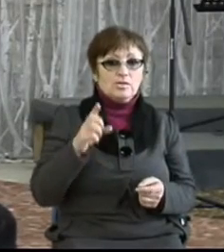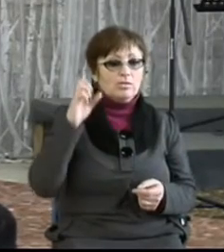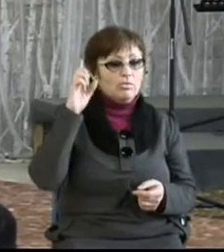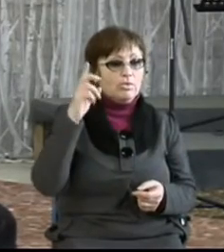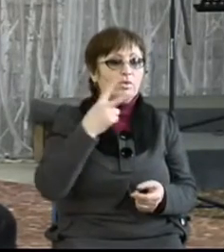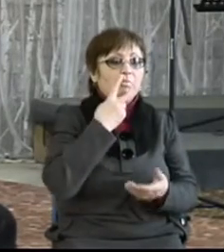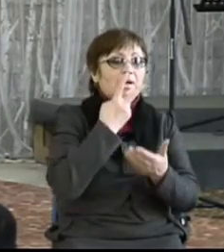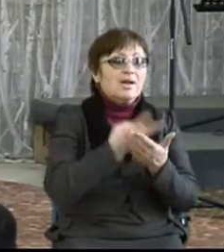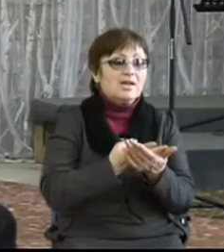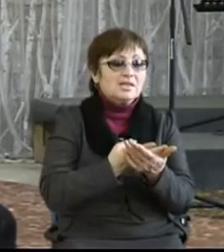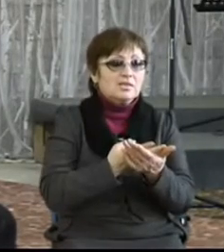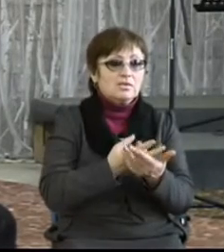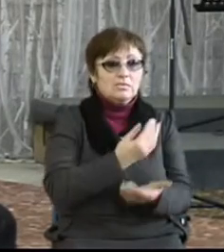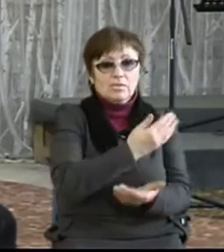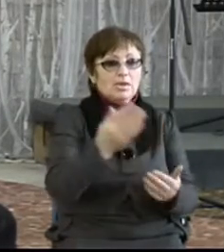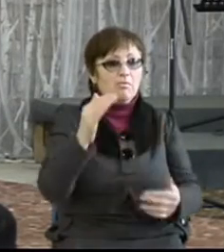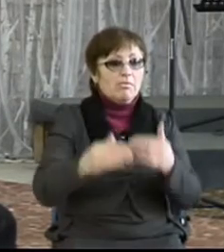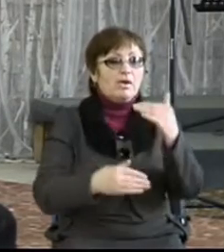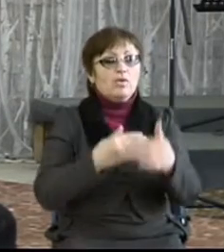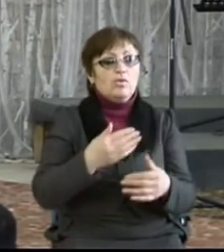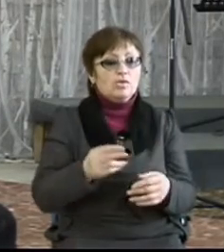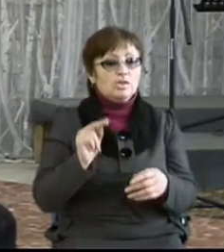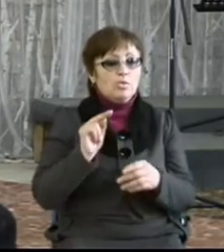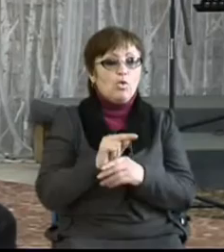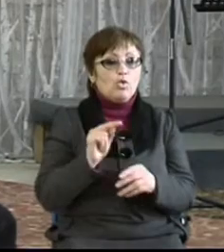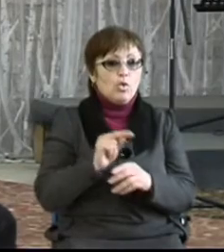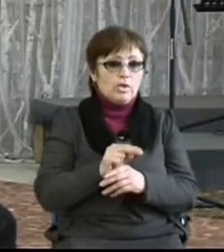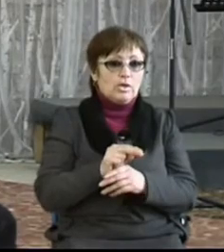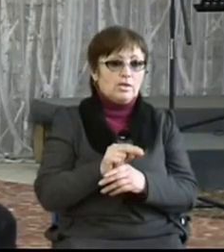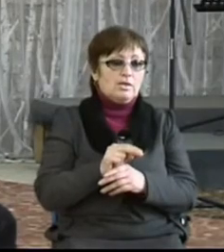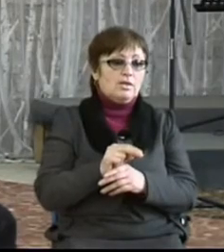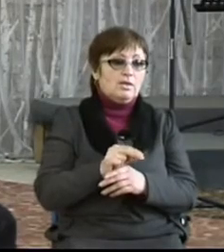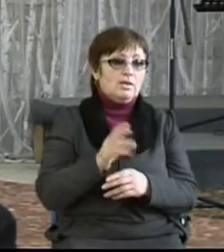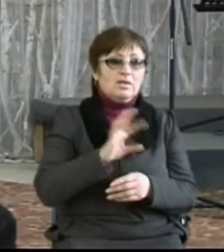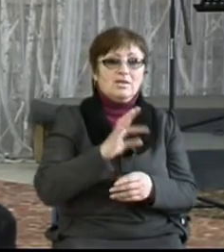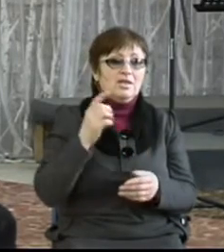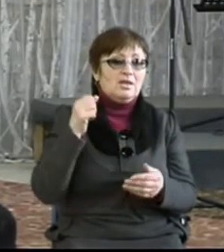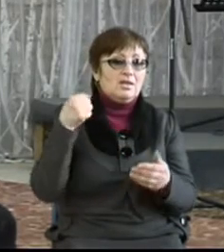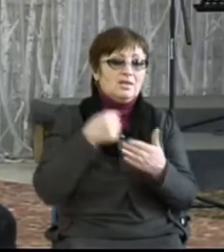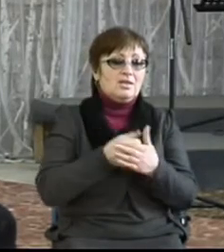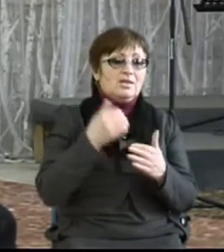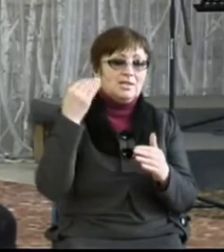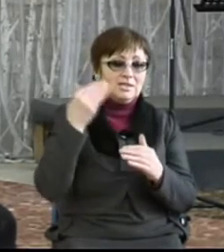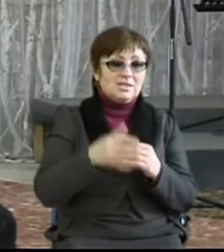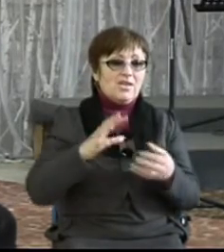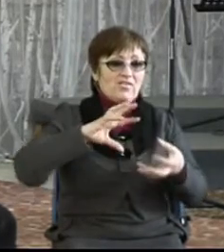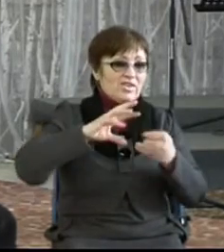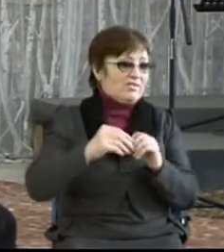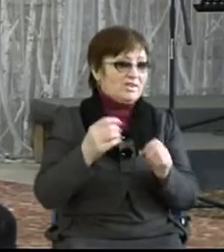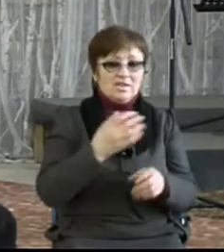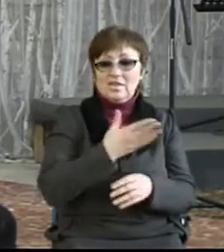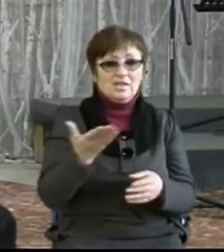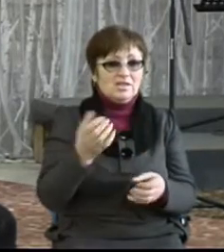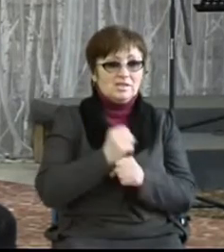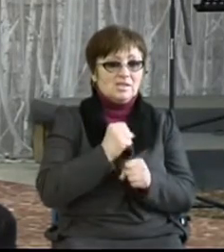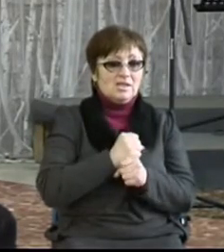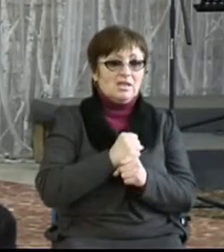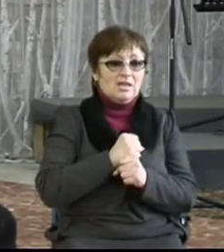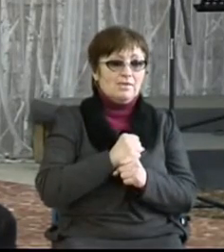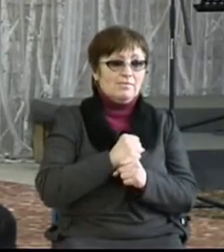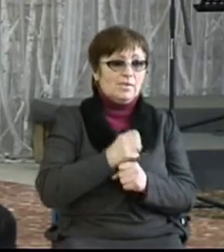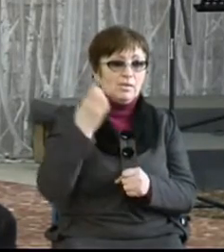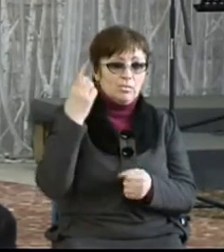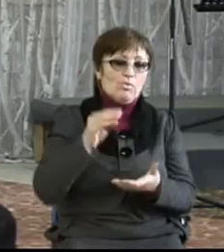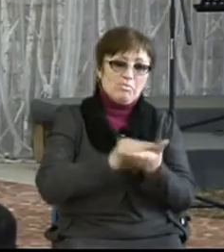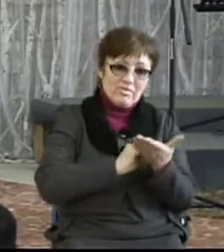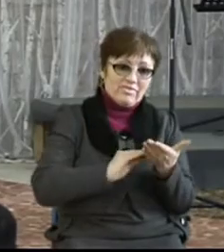Бог показывает, мы проходим эти уроки, но не проходим полностью, не делаем из них выводы, не понимаем до конца. И Бог тогда